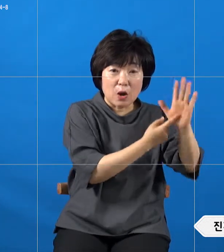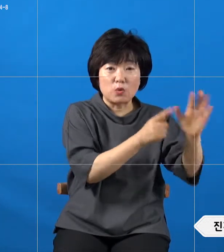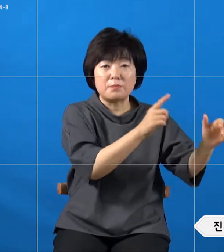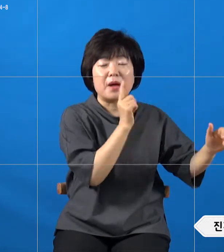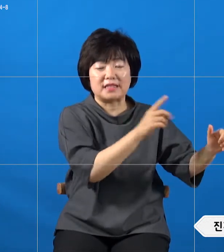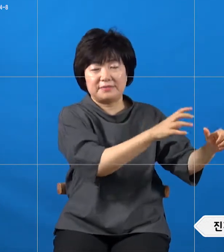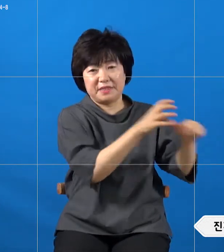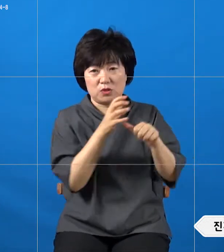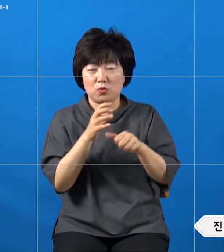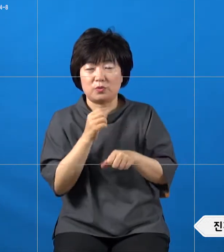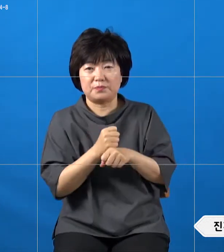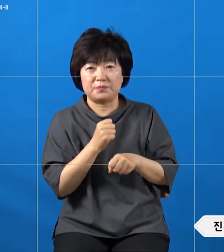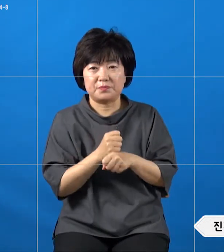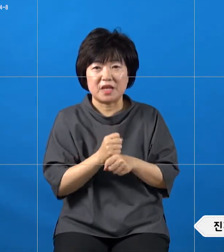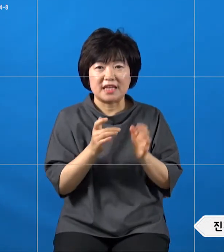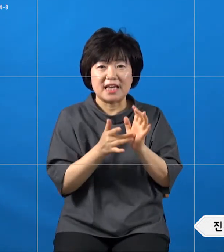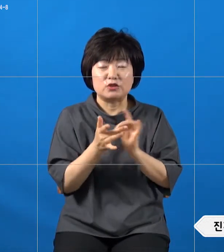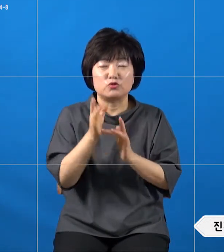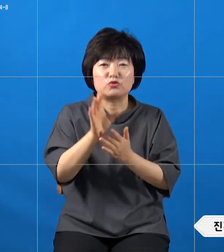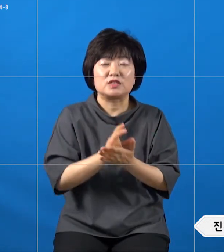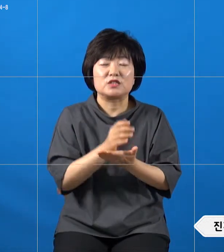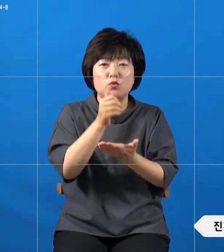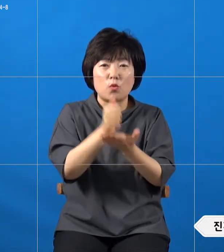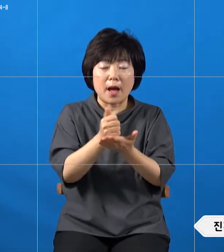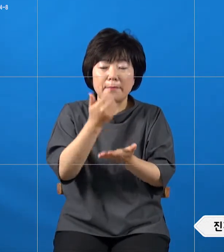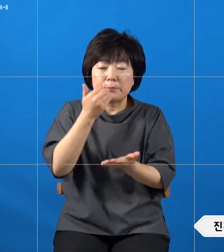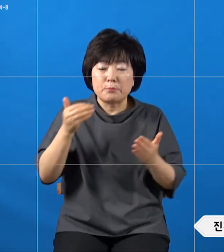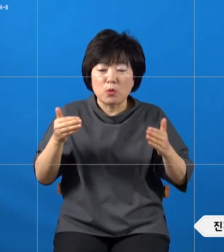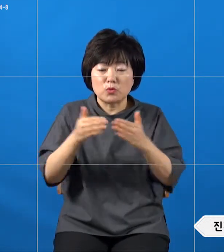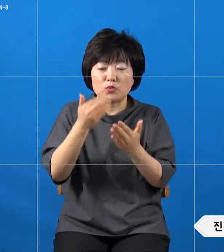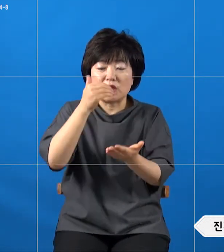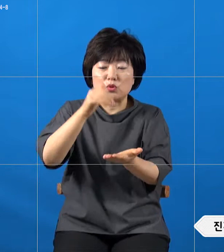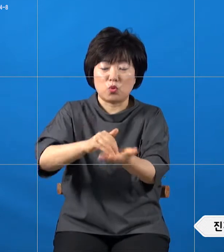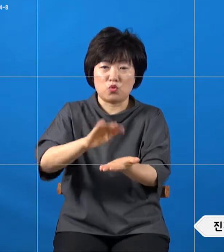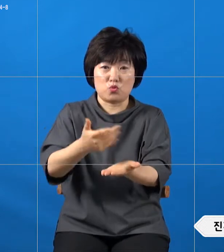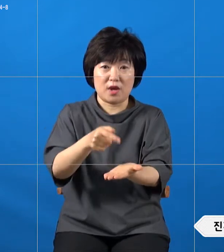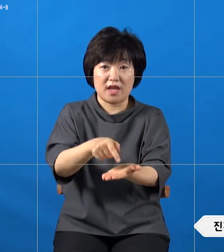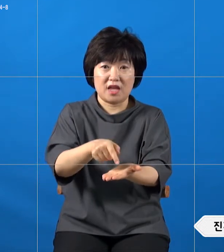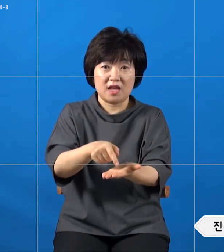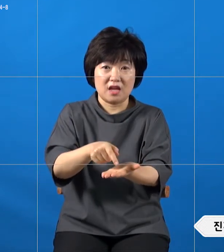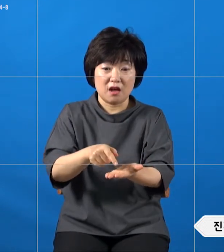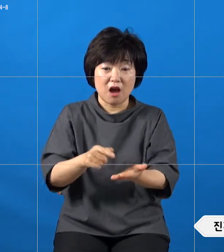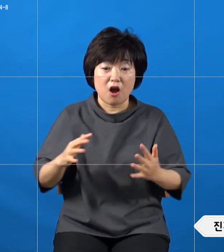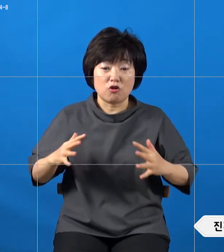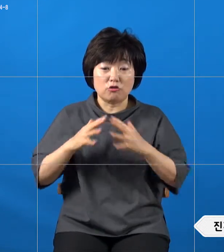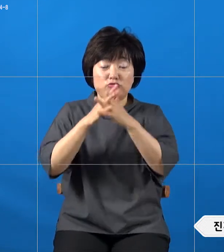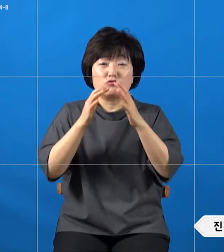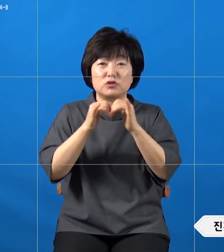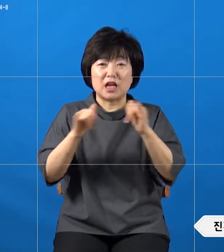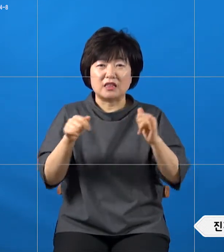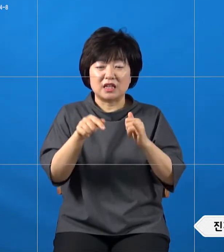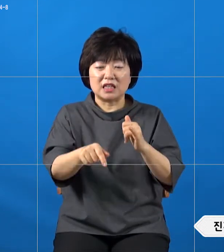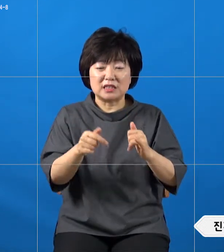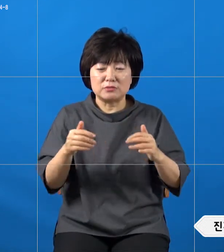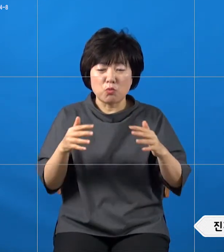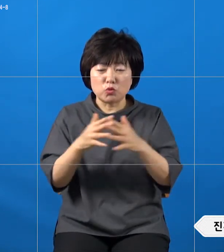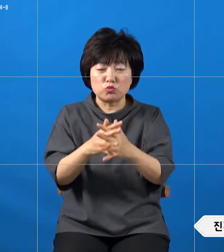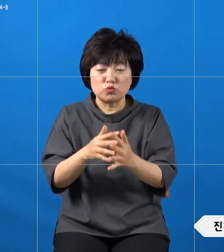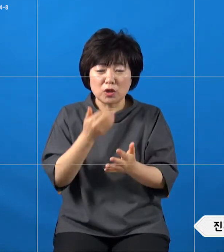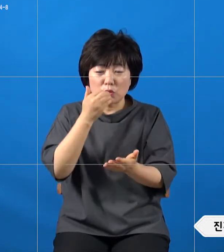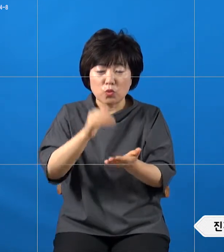예수 그리스도께서 모퉁이 돌이 되십니다. 그러나 그 모퉁이 돌은 건축자들이